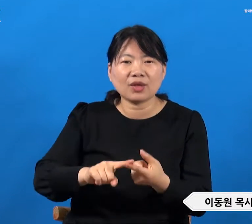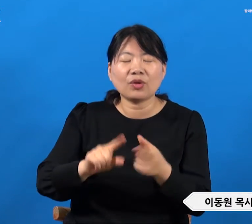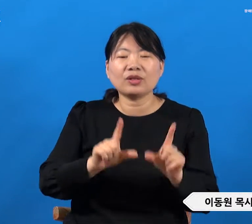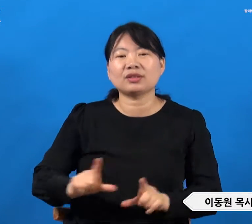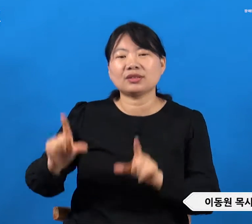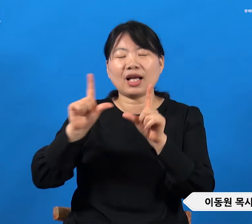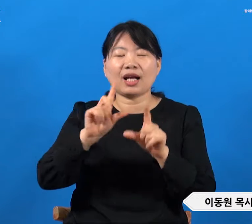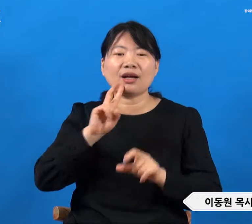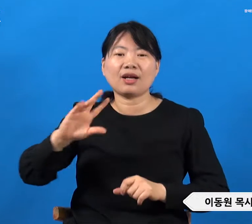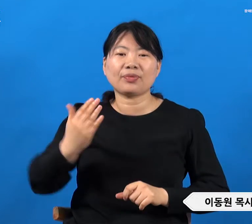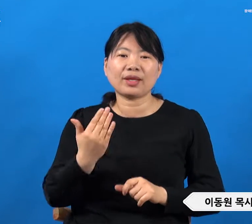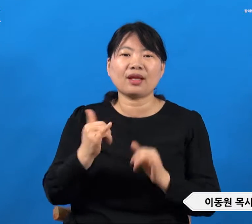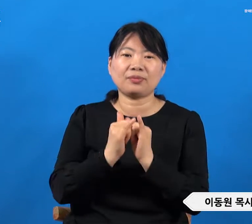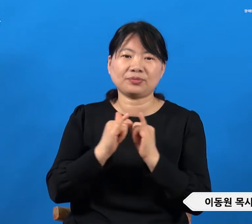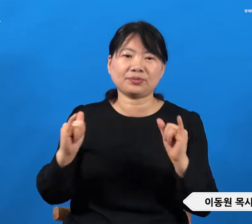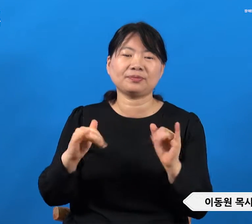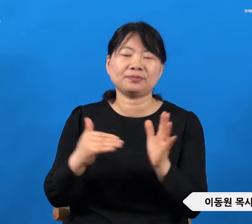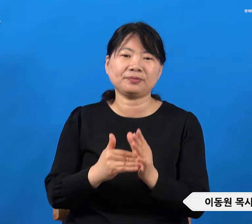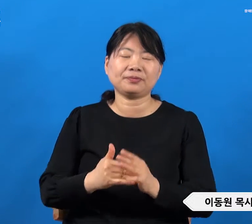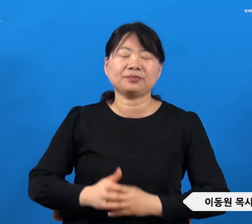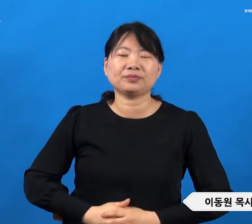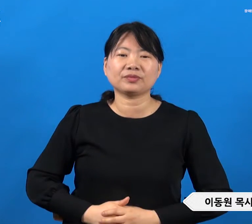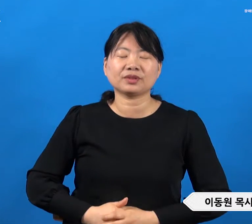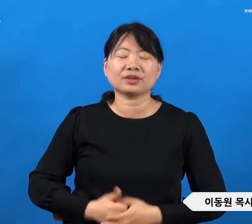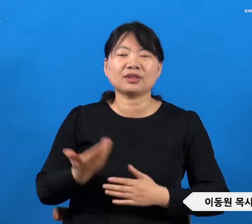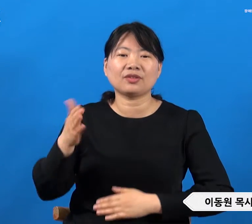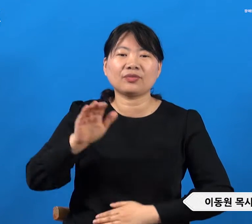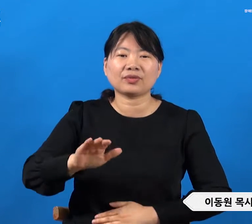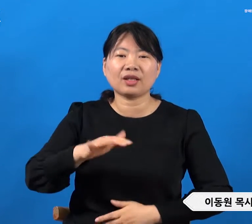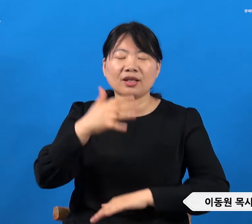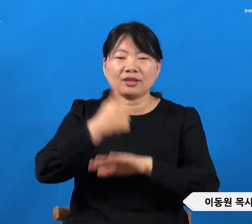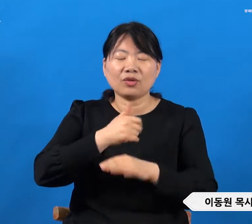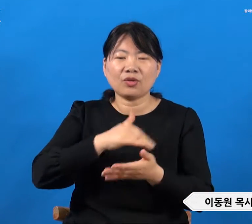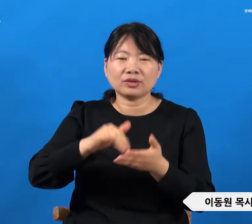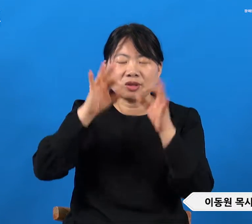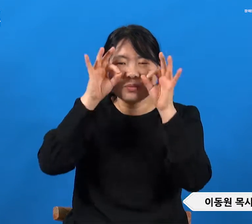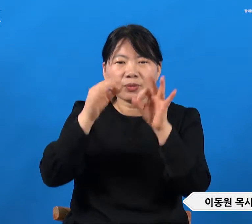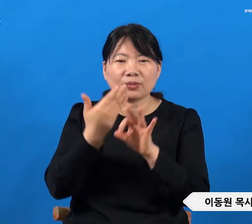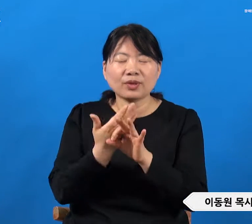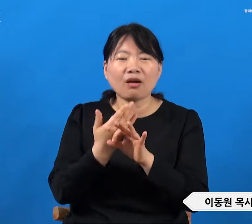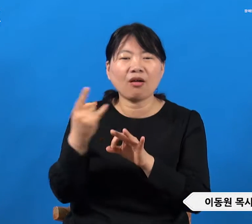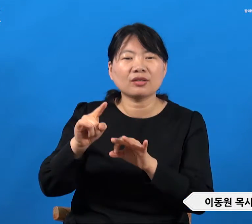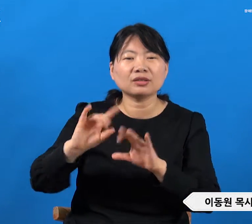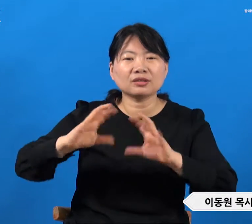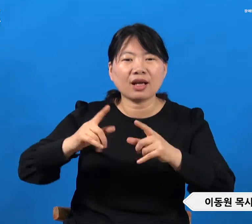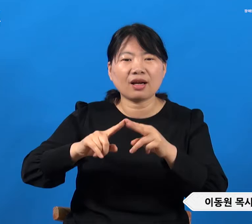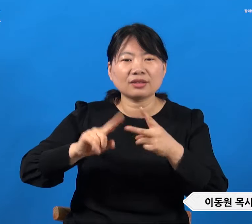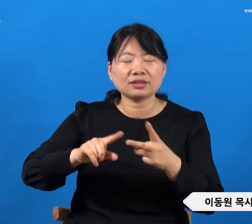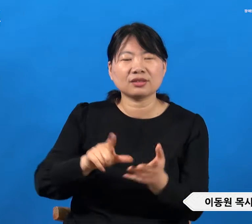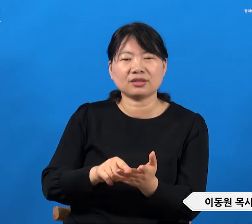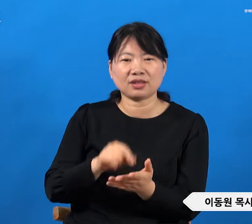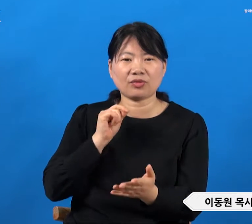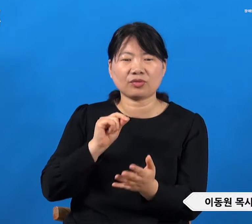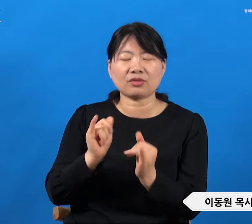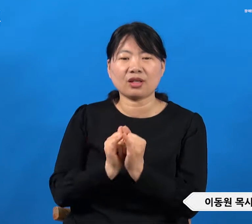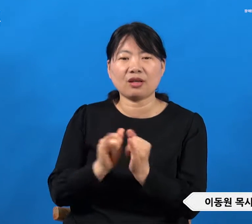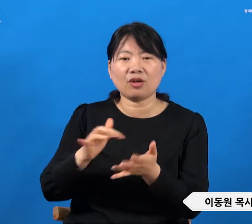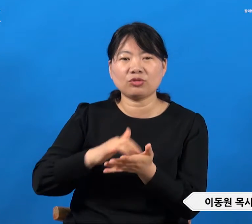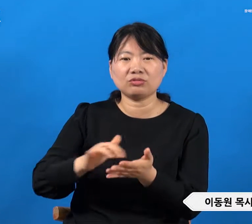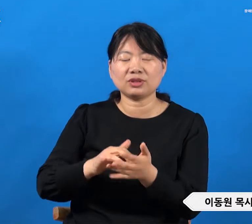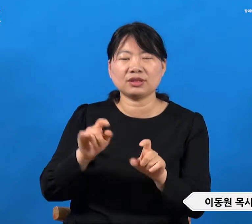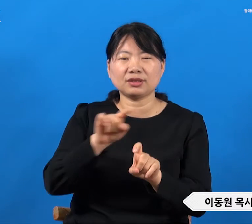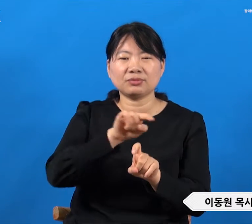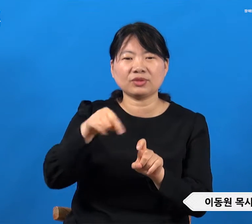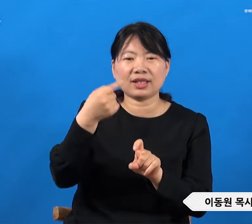채 살아야 하는 그런 분들입니다. 그런데 통계를 보면 어느 나라나 대충